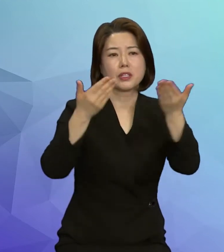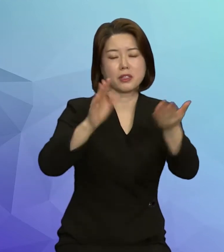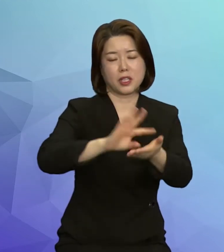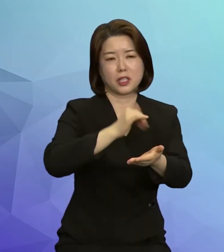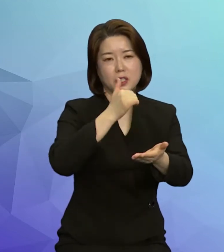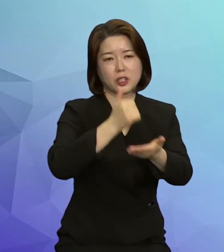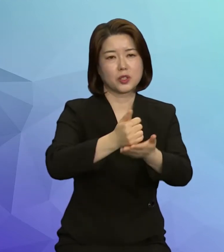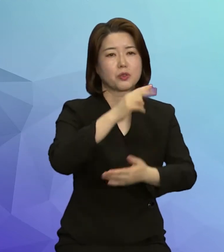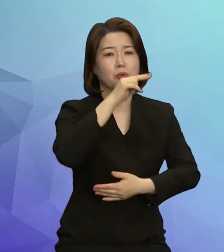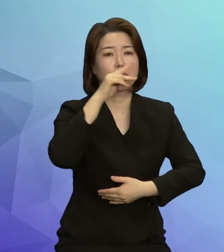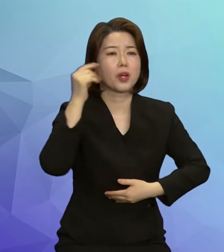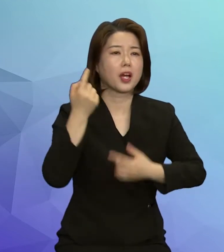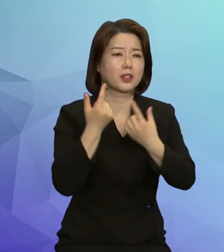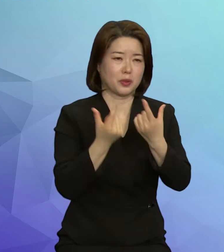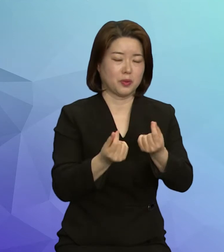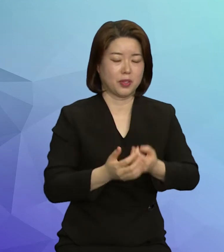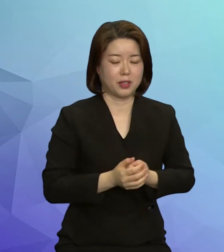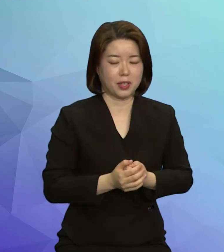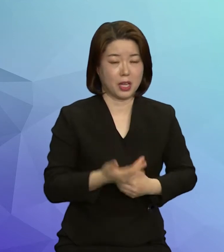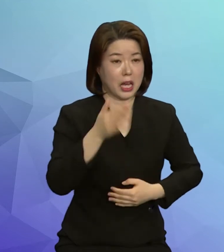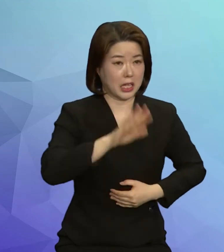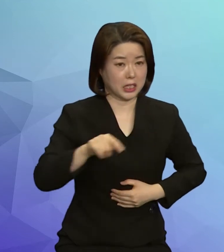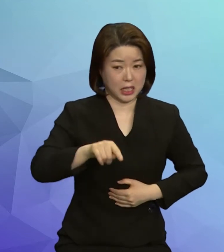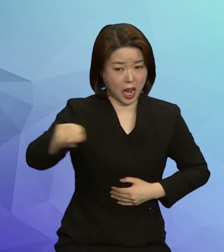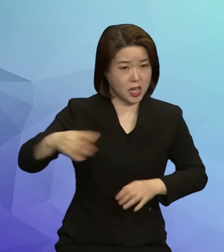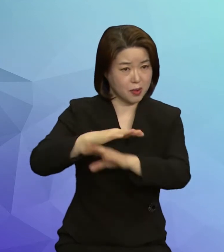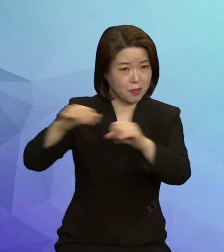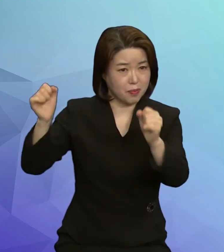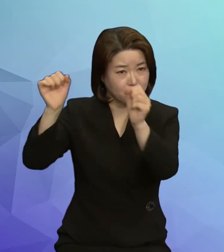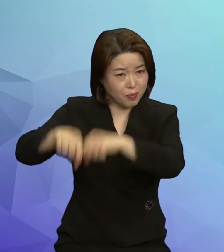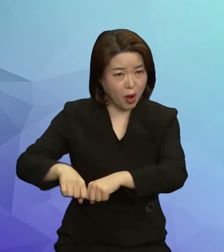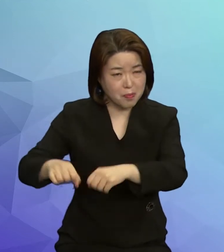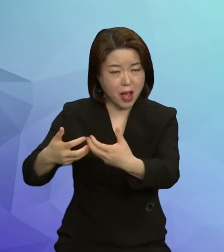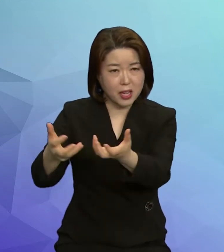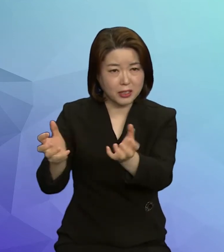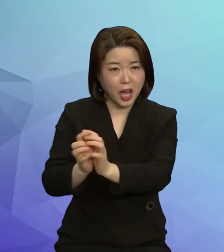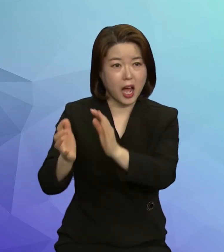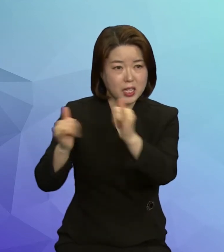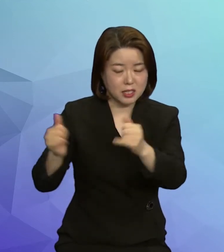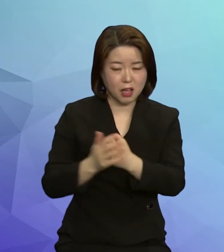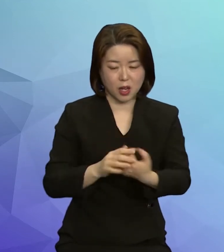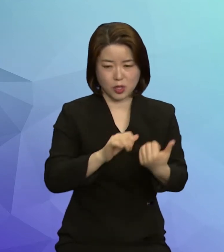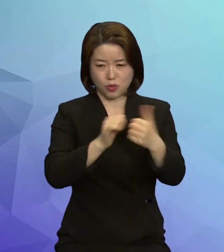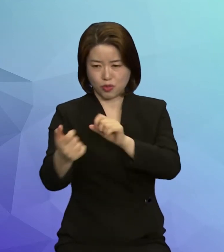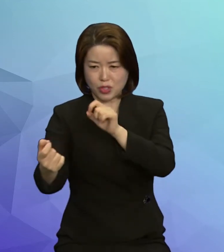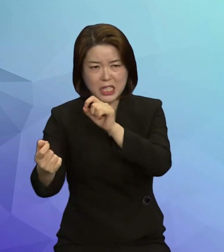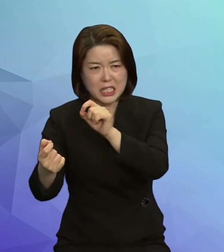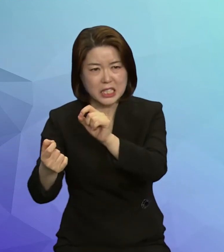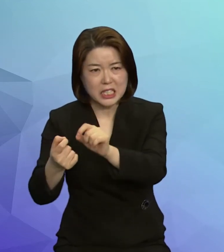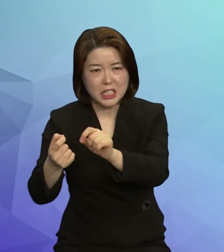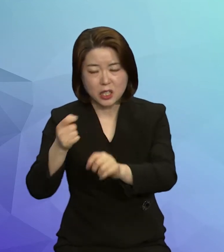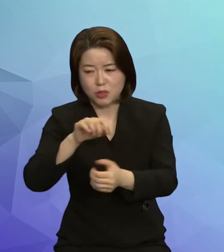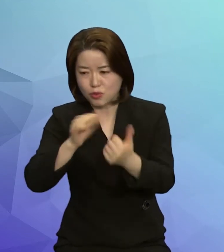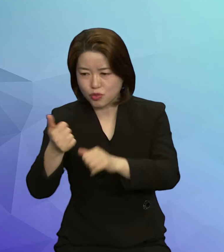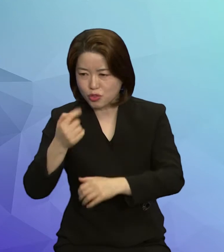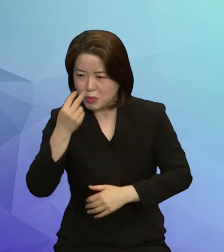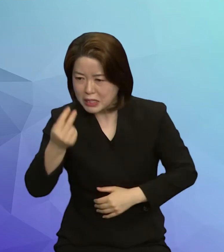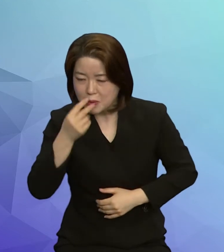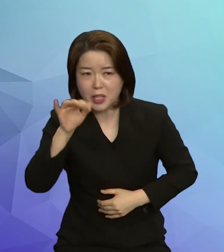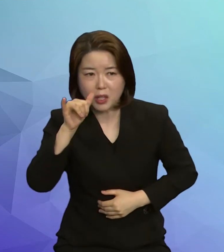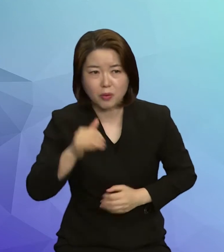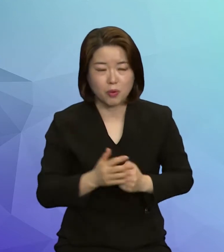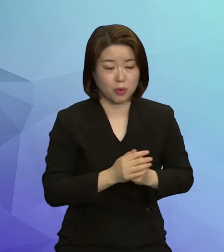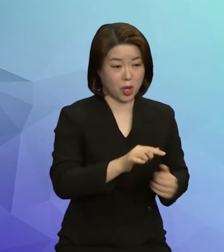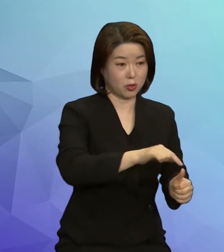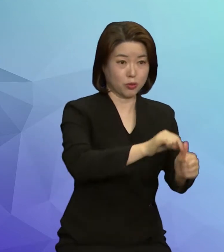바치는 그리스도의 향기입니다. 그러나 멸망을 당하는 사람들에게는 죽음에 이르게 하는 죽음의 냄새가